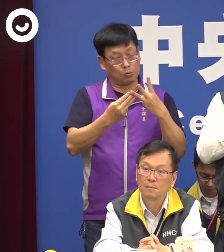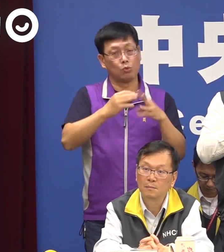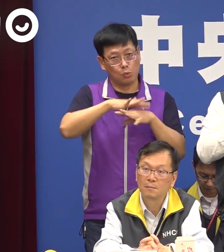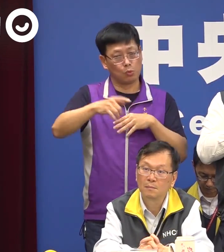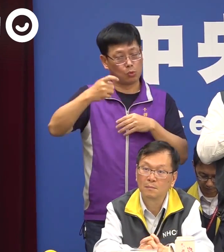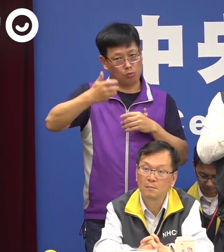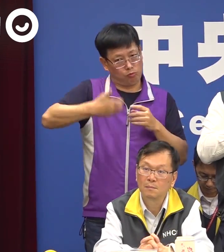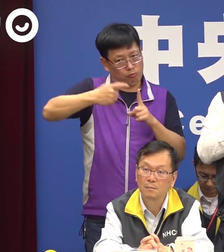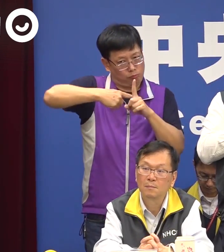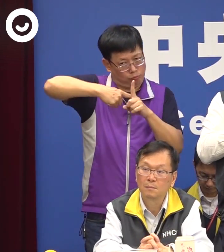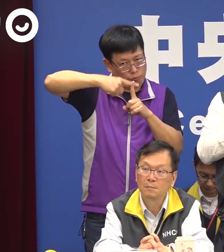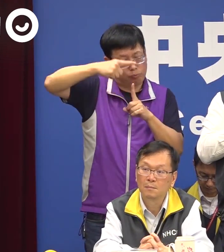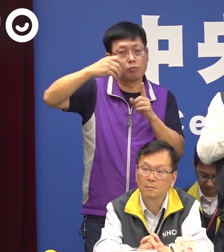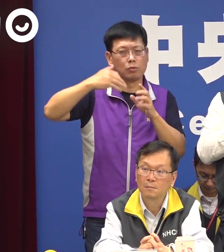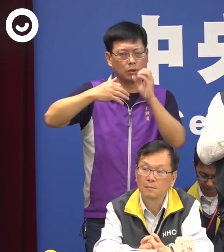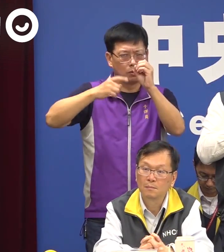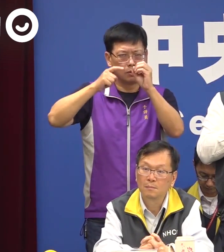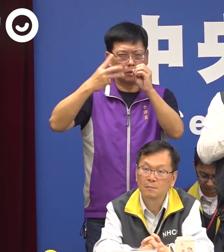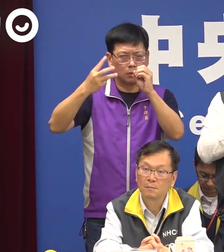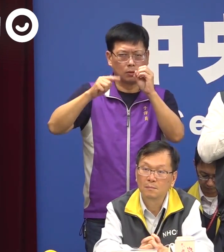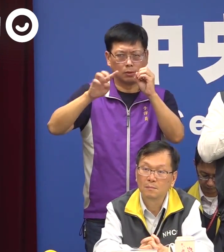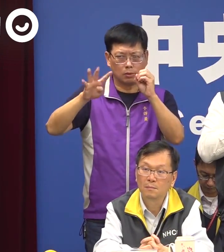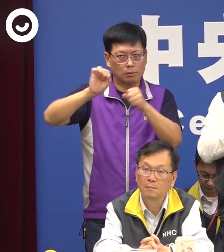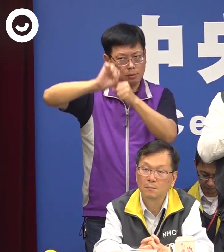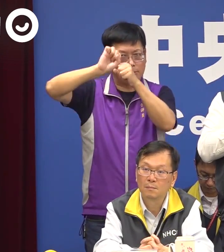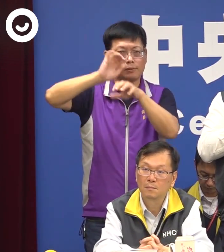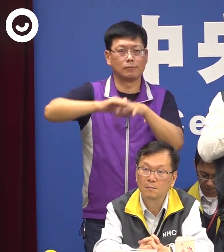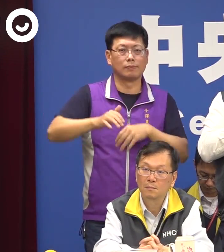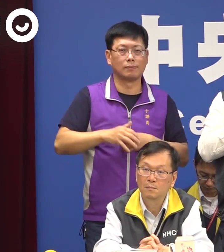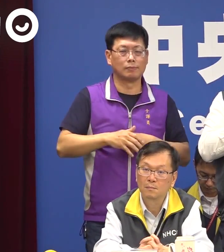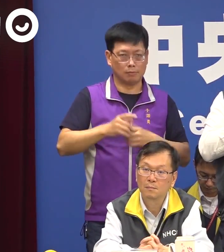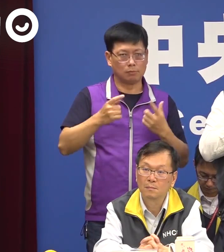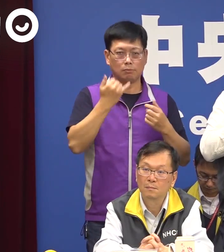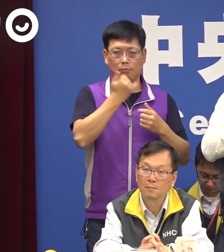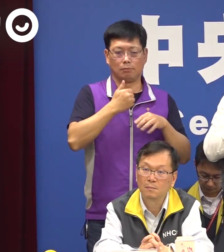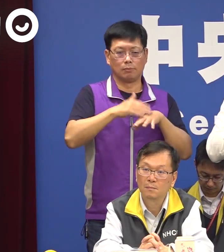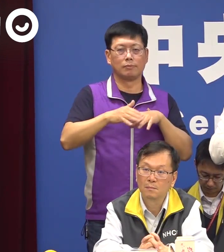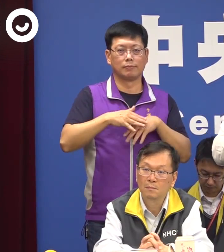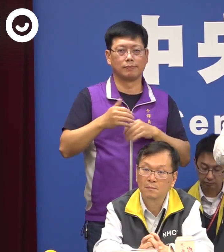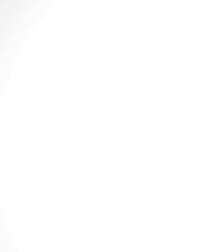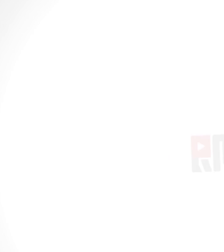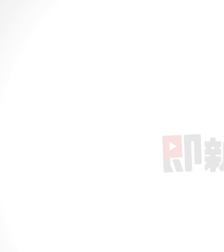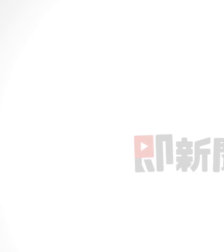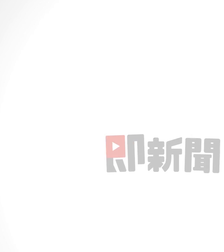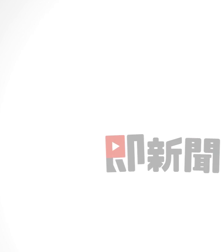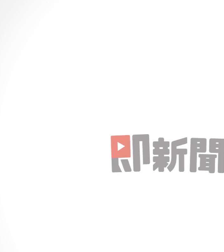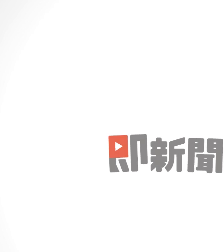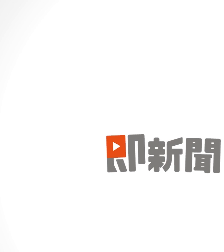温会有高到0.3度、0.4度这样的状况啊、哦，这是有可能的。以上。